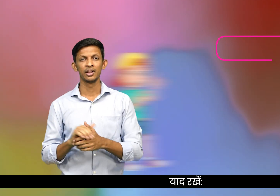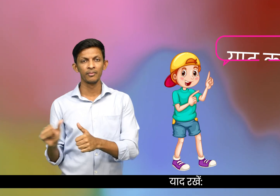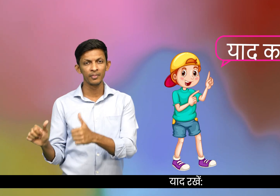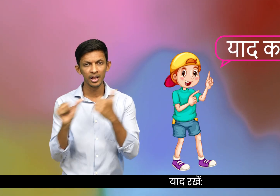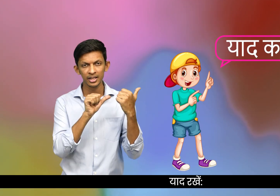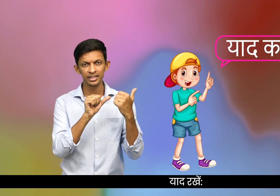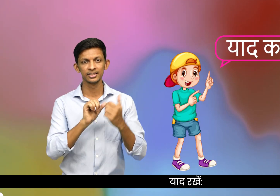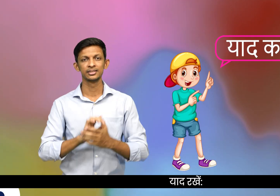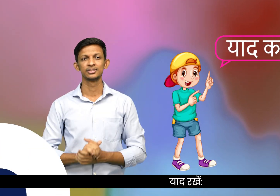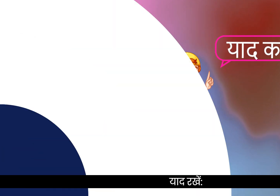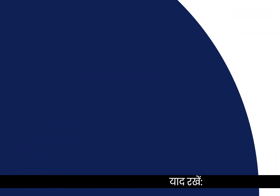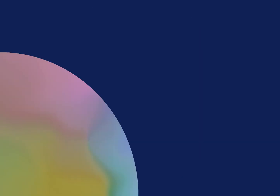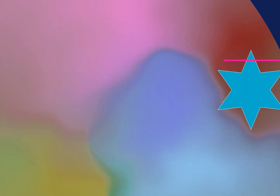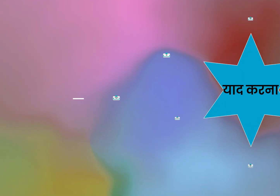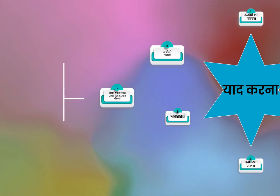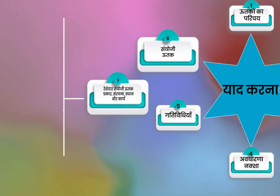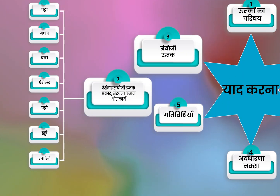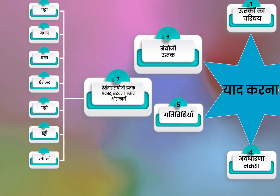याद रखें।